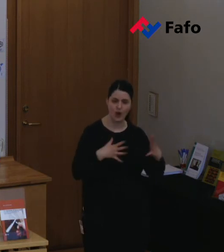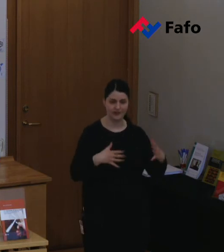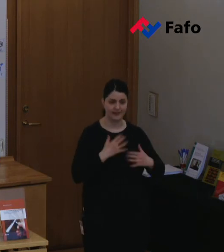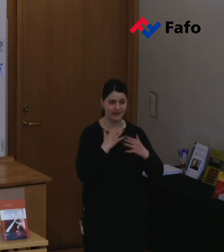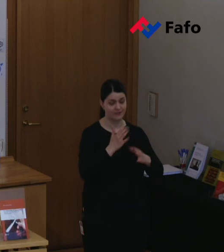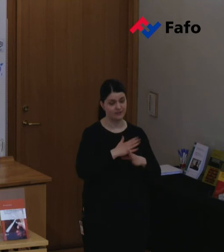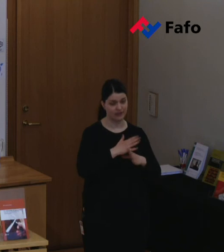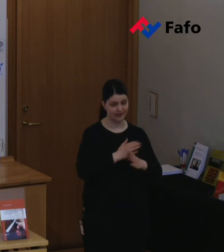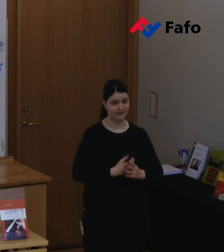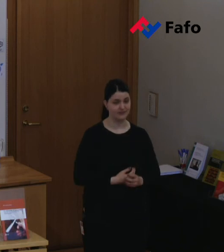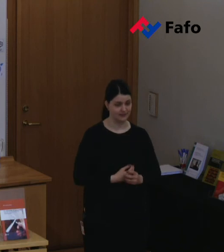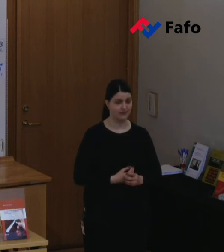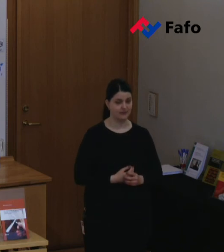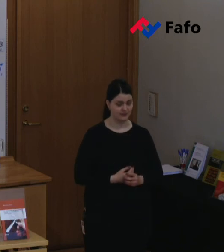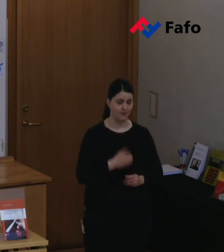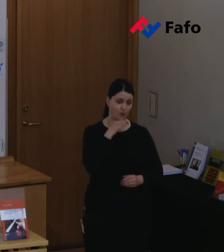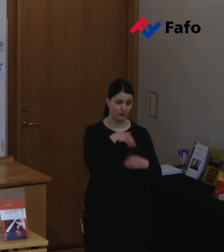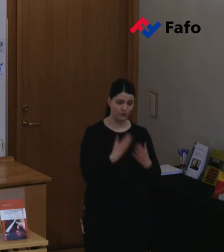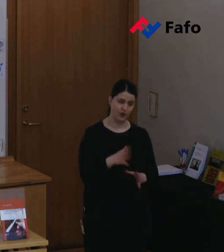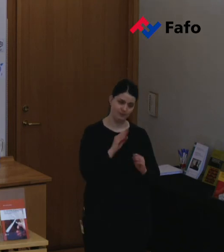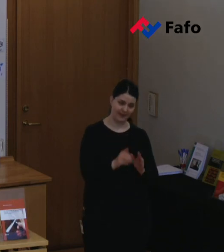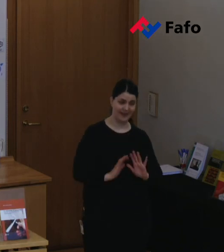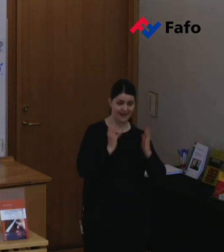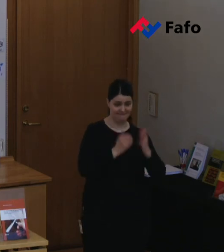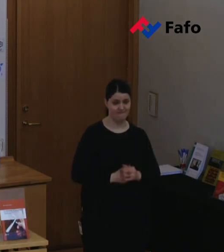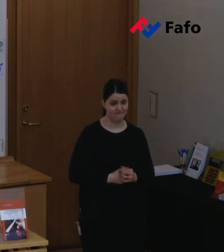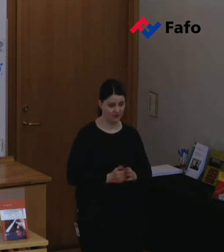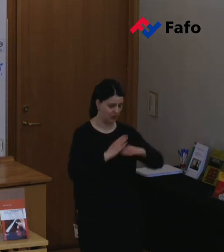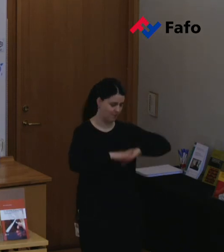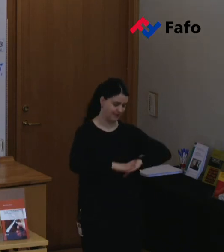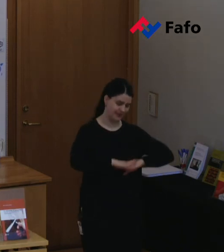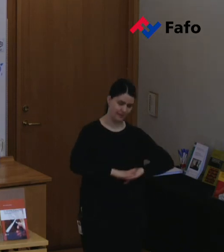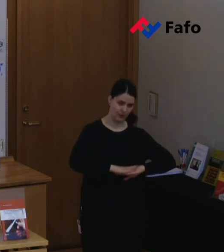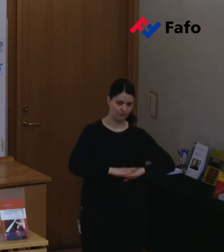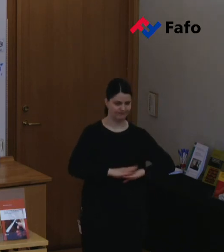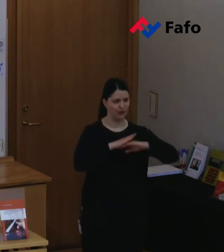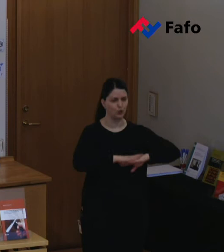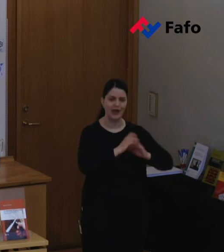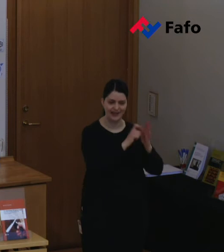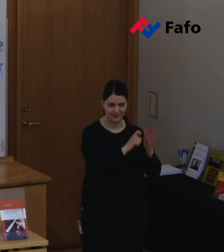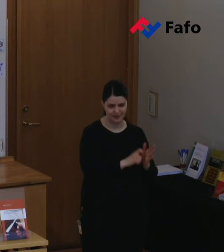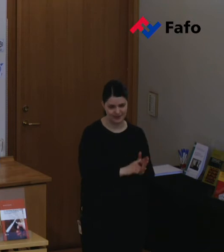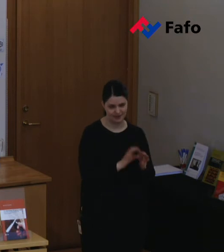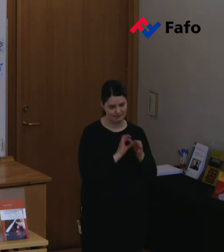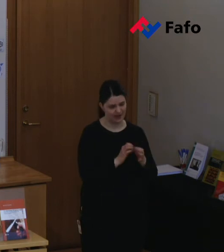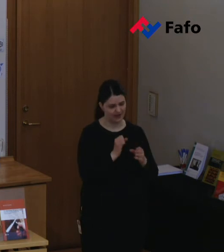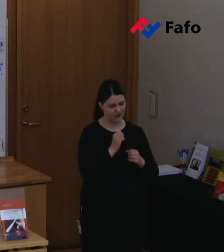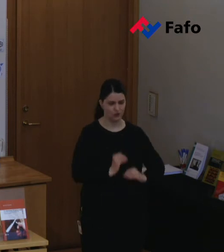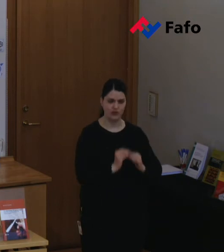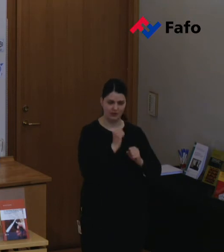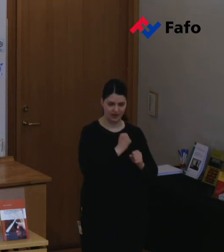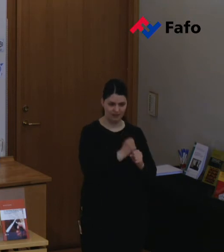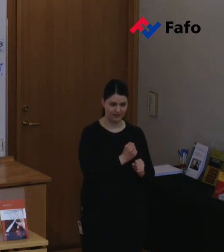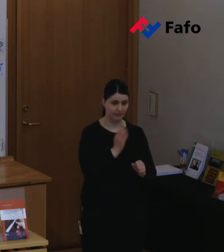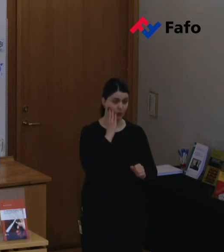får folk et bedre liv. Og det baserer seg på helt grunnleggende prinsipper i sosialt arbeid. Bolig er en